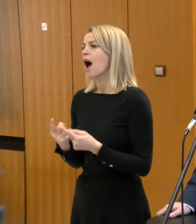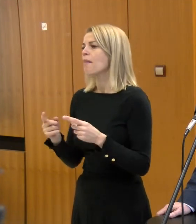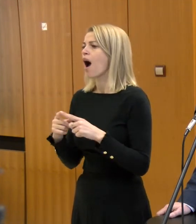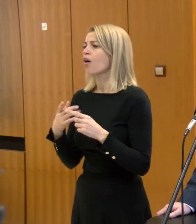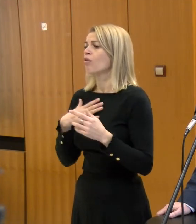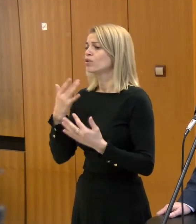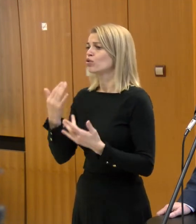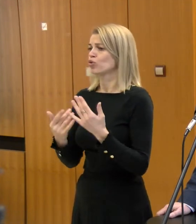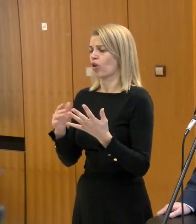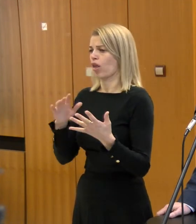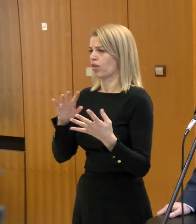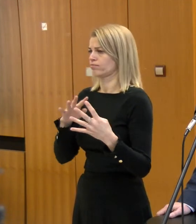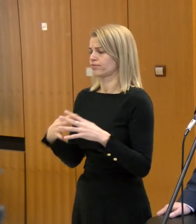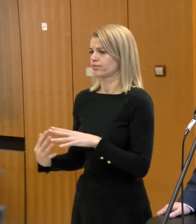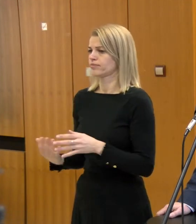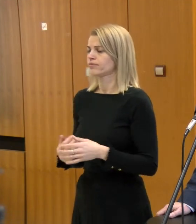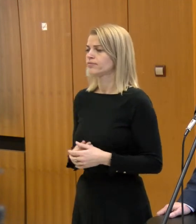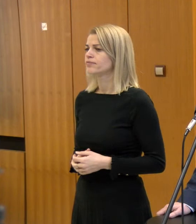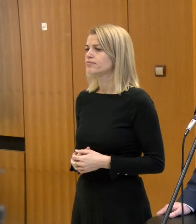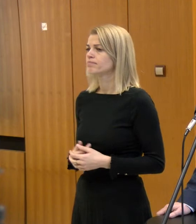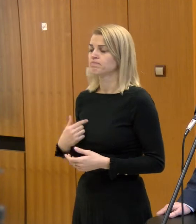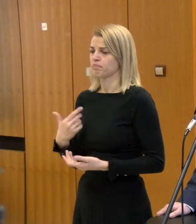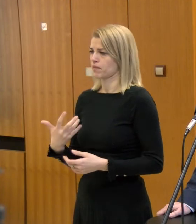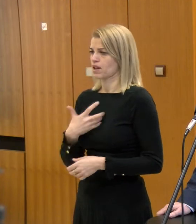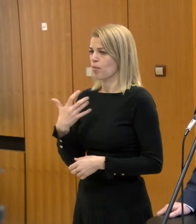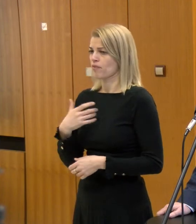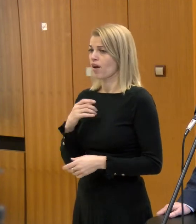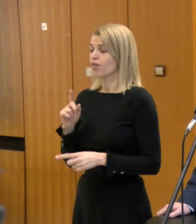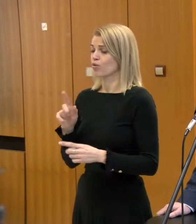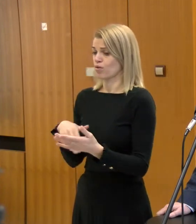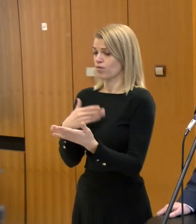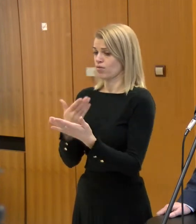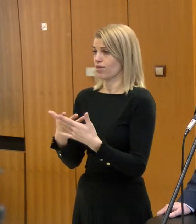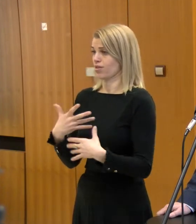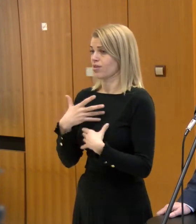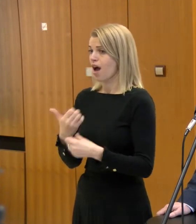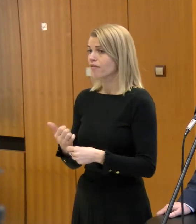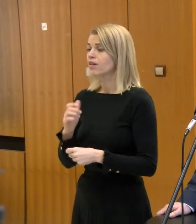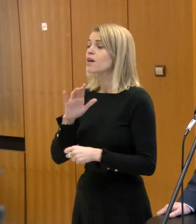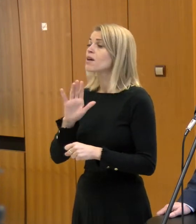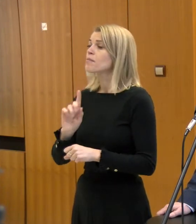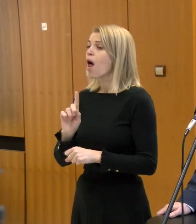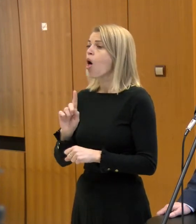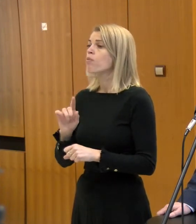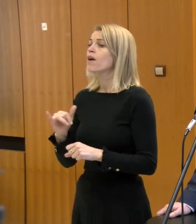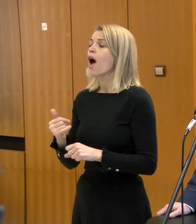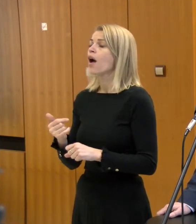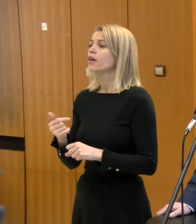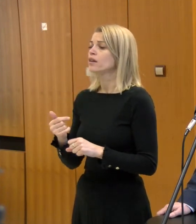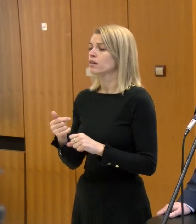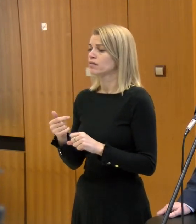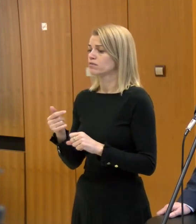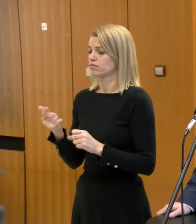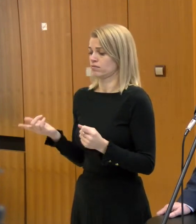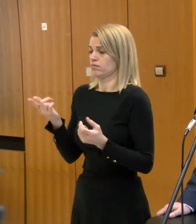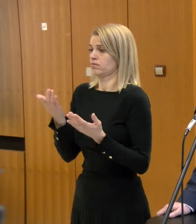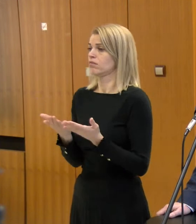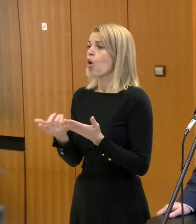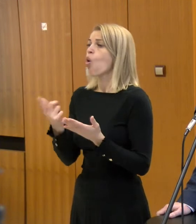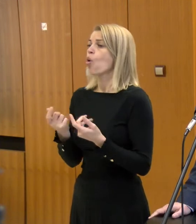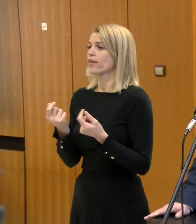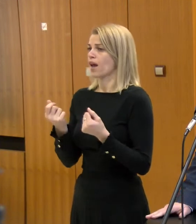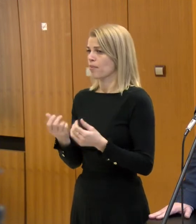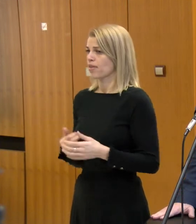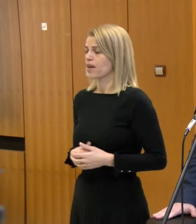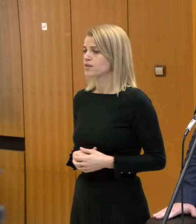Neobávam sa, pretože platí pravidlo, ktoré sme dohodli, že keď niekto predklada nejaký návrh, má súčasne predložiť aj dvojičku k tomu, z čoho to chce